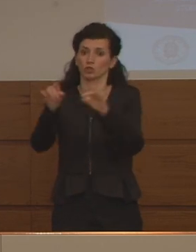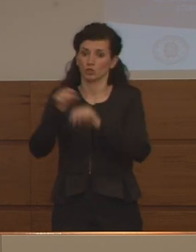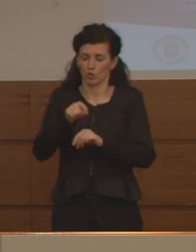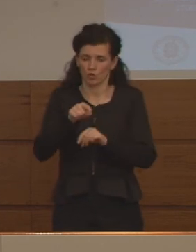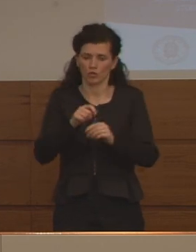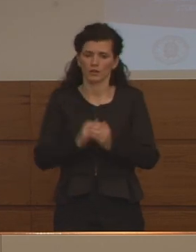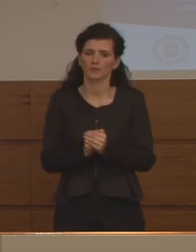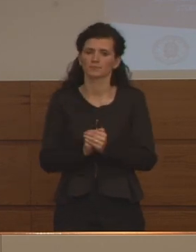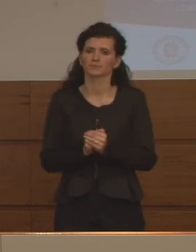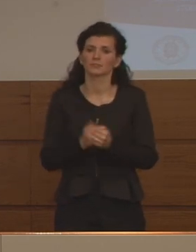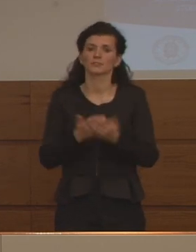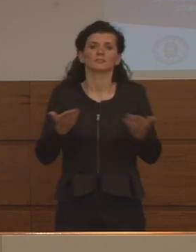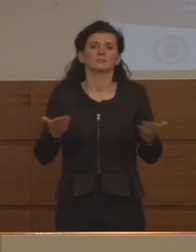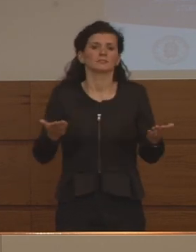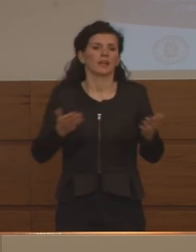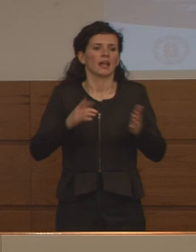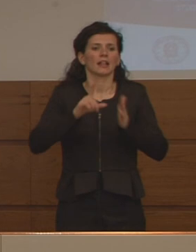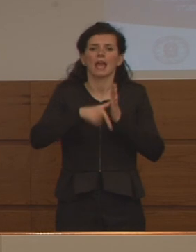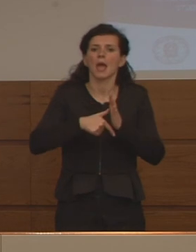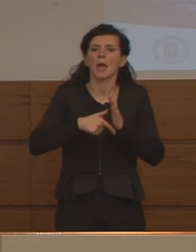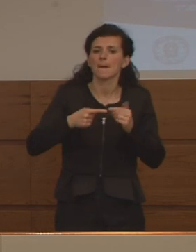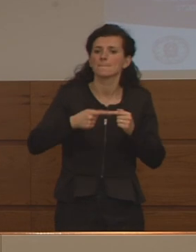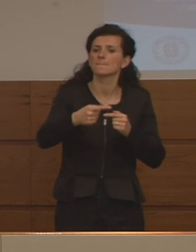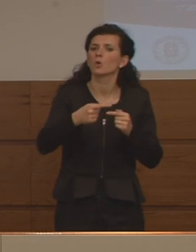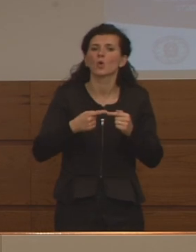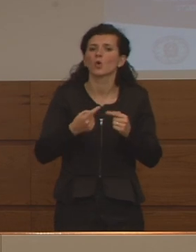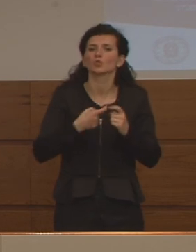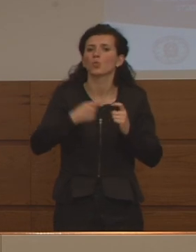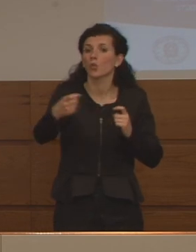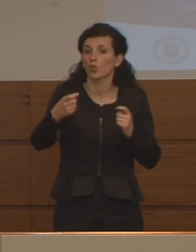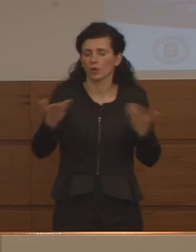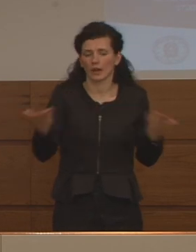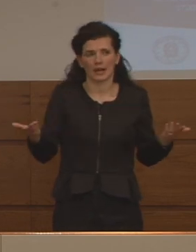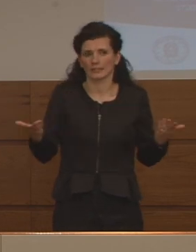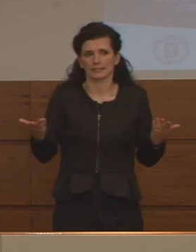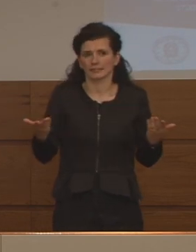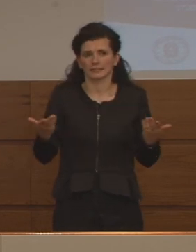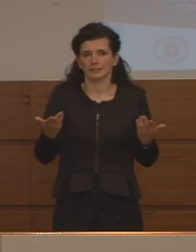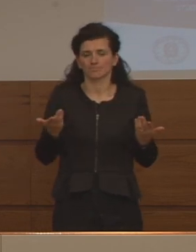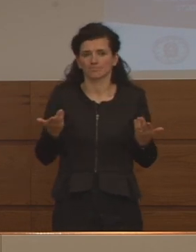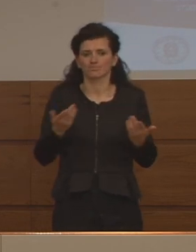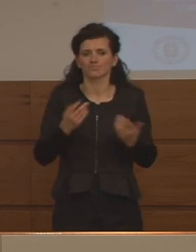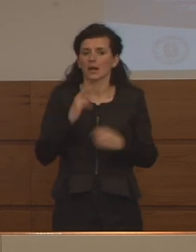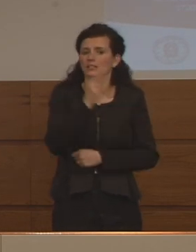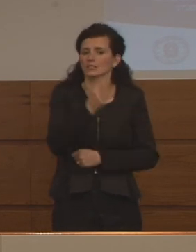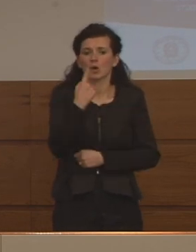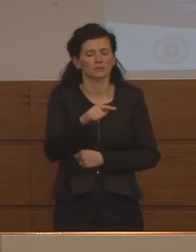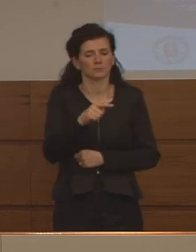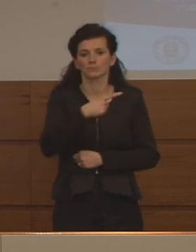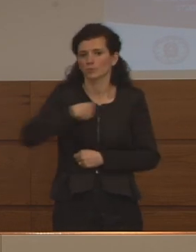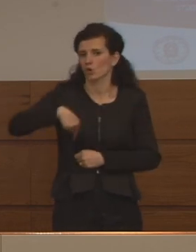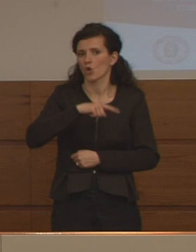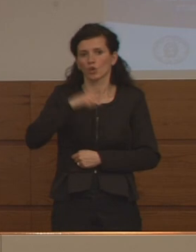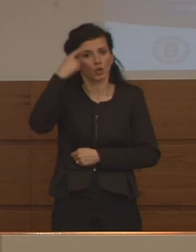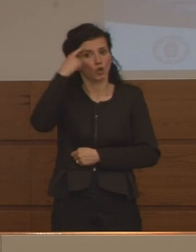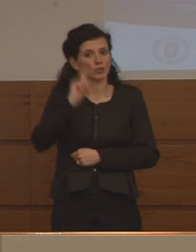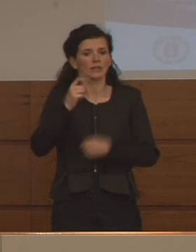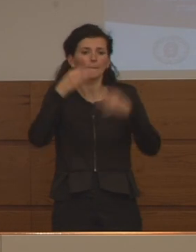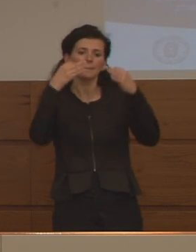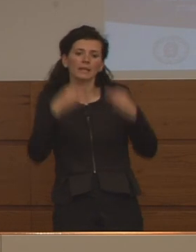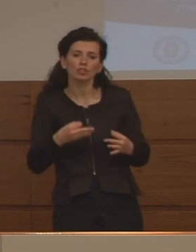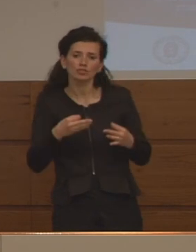duri nel tempo questa risposta immunitaria un qualcosa che non sappiamo precisamente in